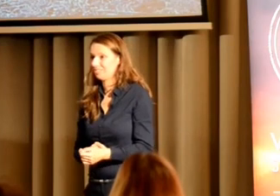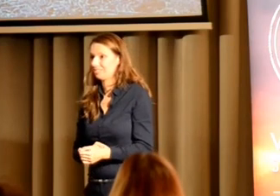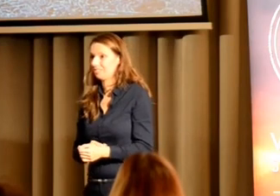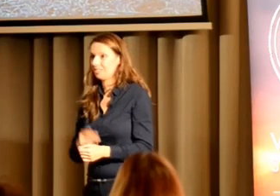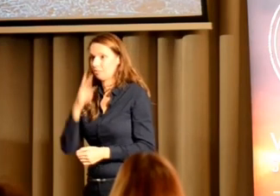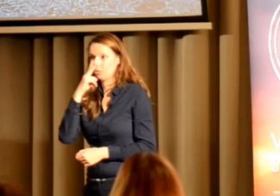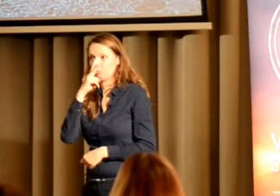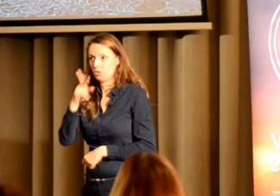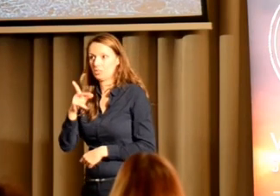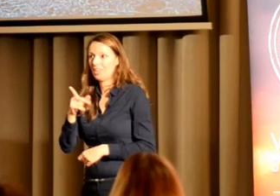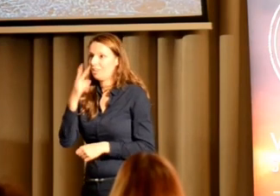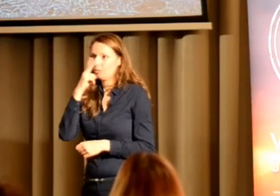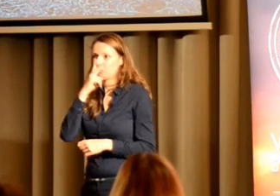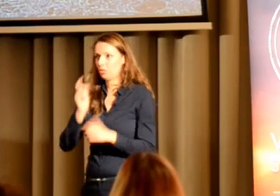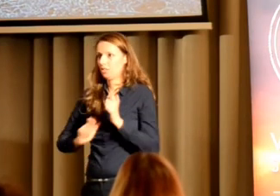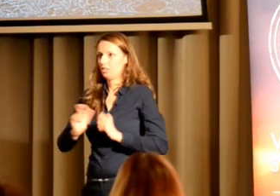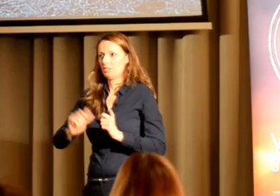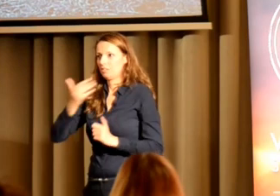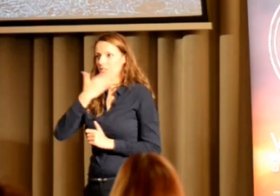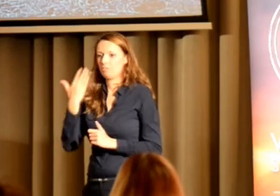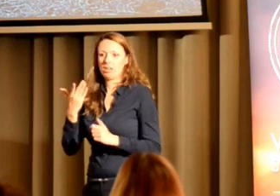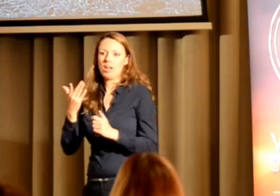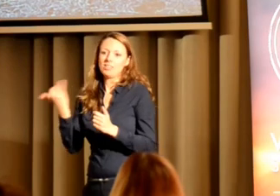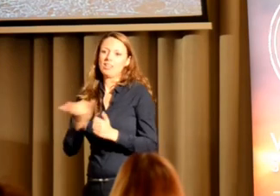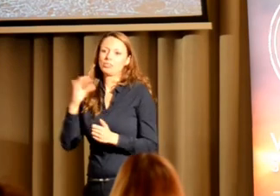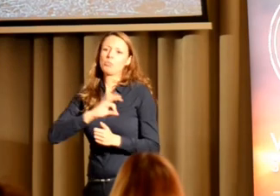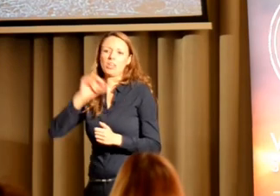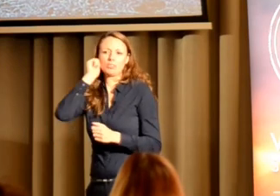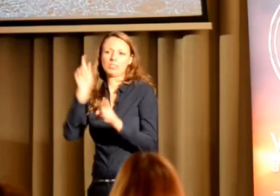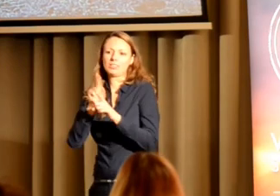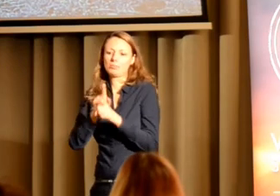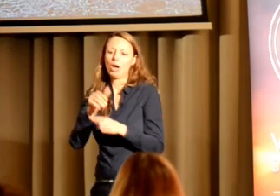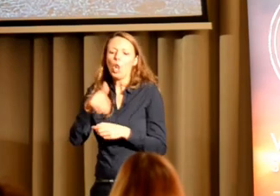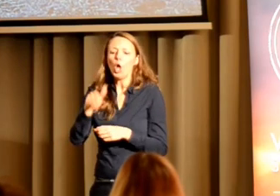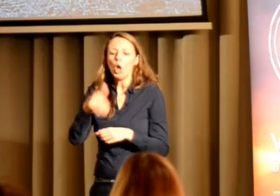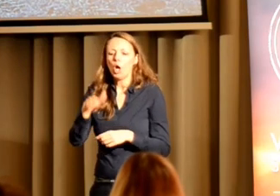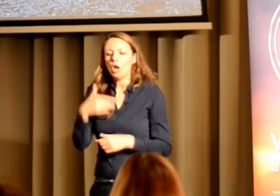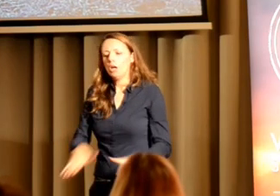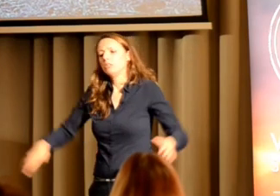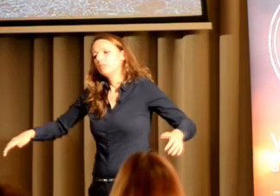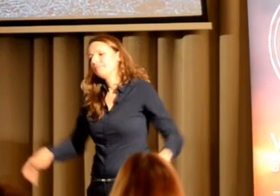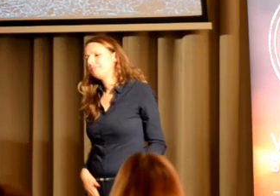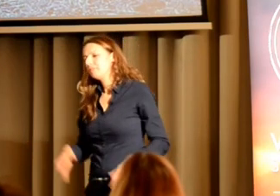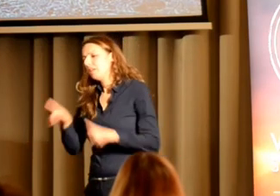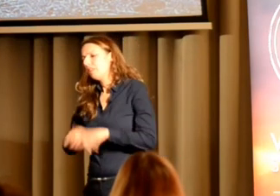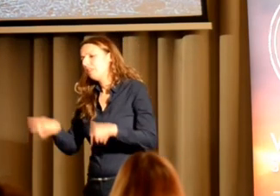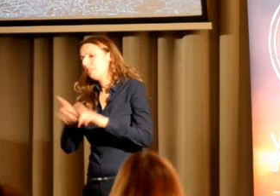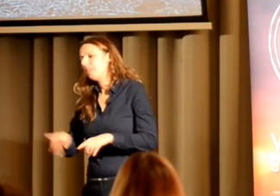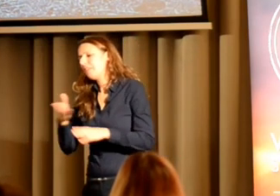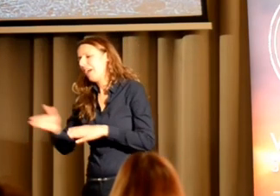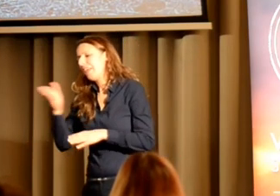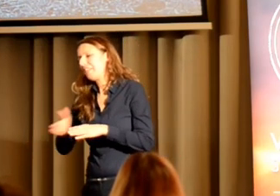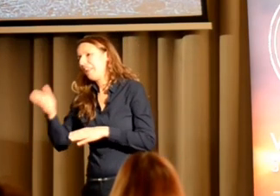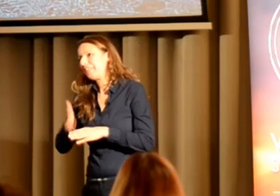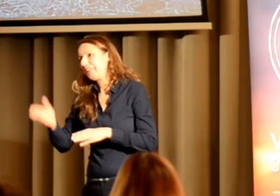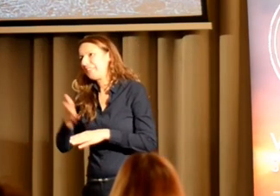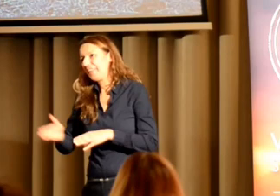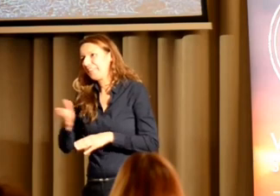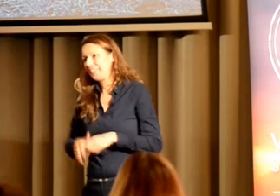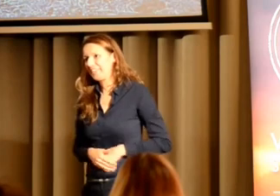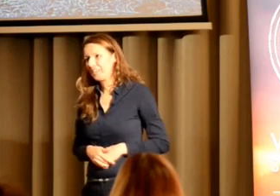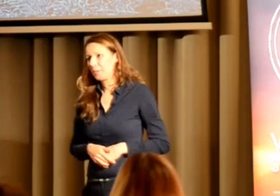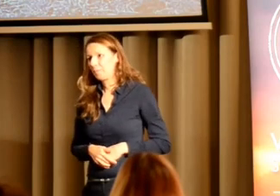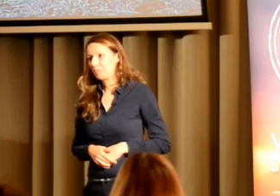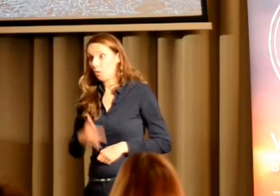Ona się nie może nacieszyć, nie wiem. Moja dziewczyna też tak lubi właśnie. Taki cierpi. Tak, ale tutaj